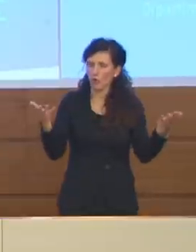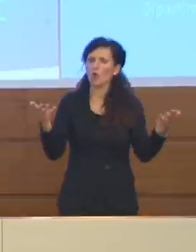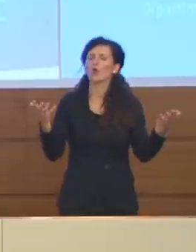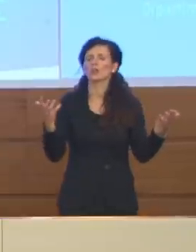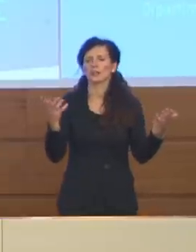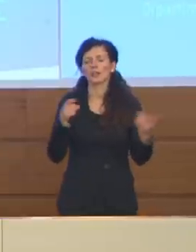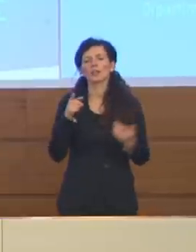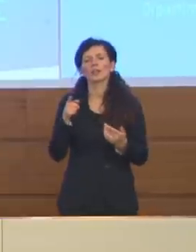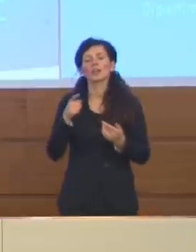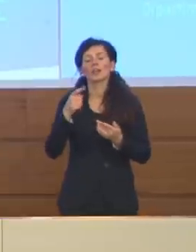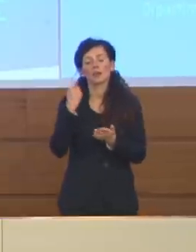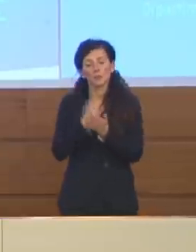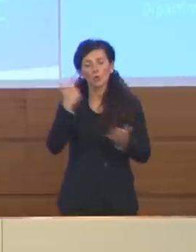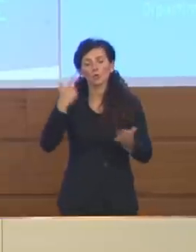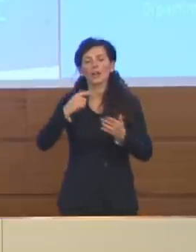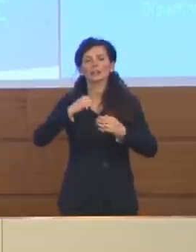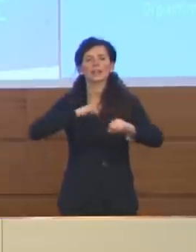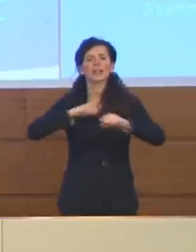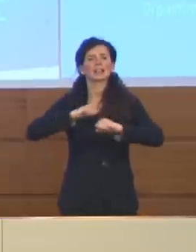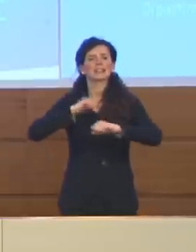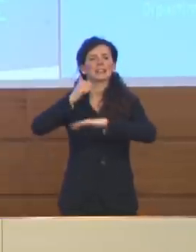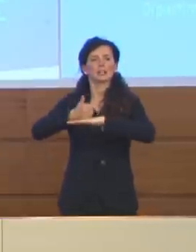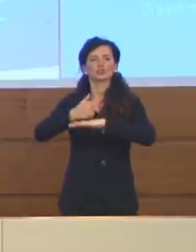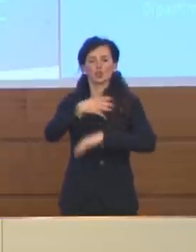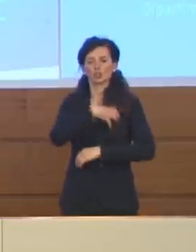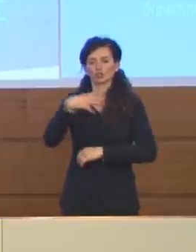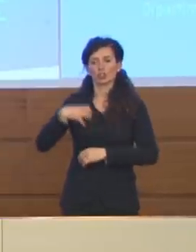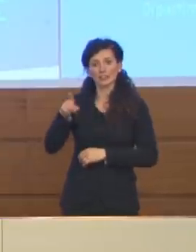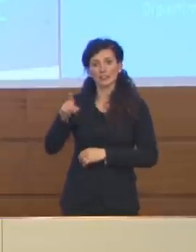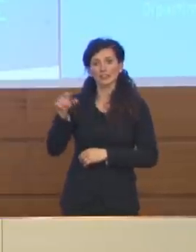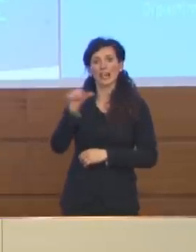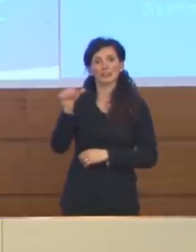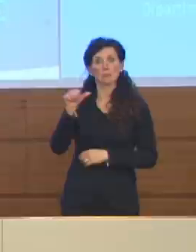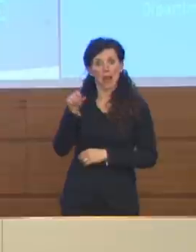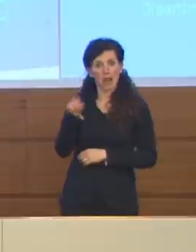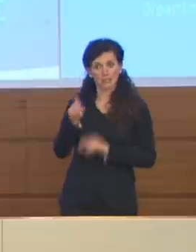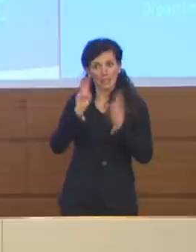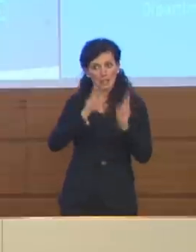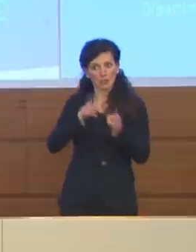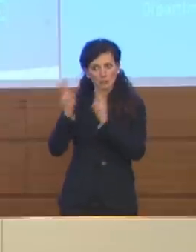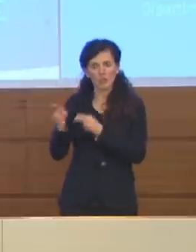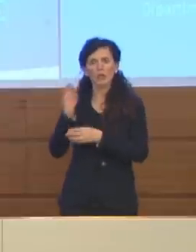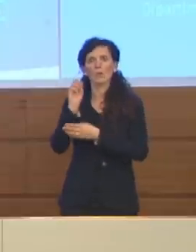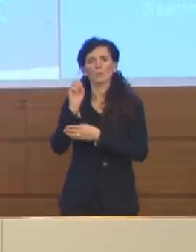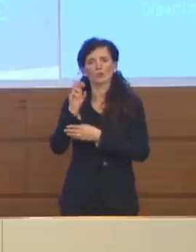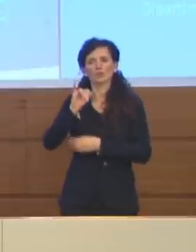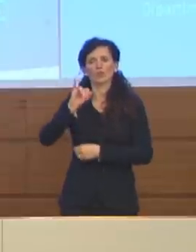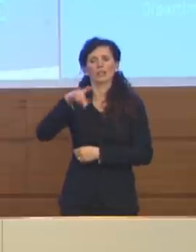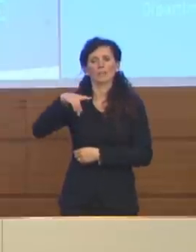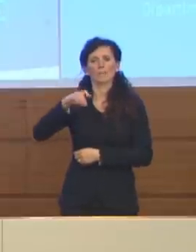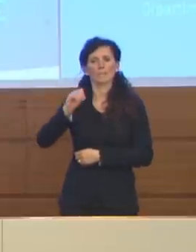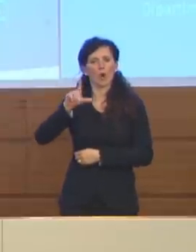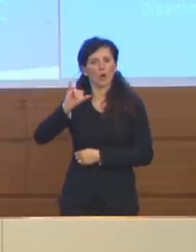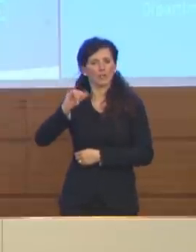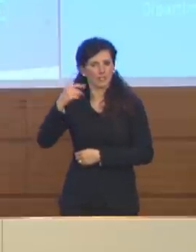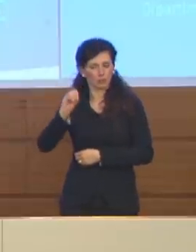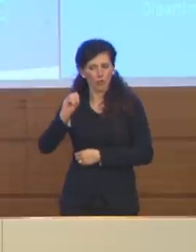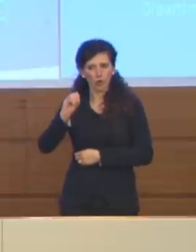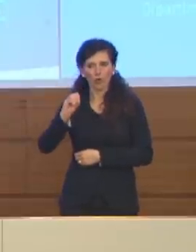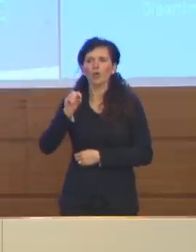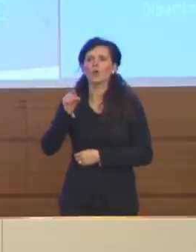della direzione scientifica dello spallanzani del professore ippolito in particolare